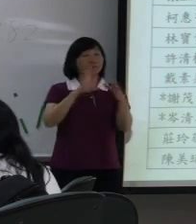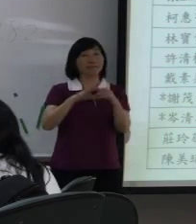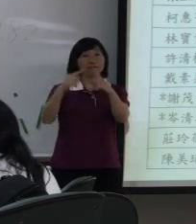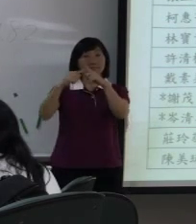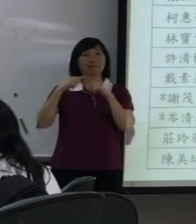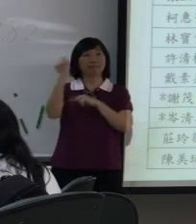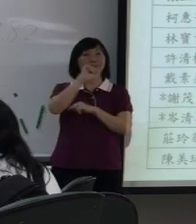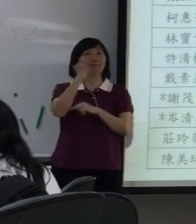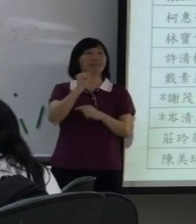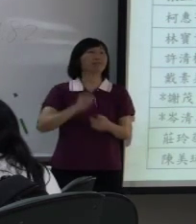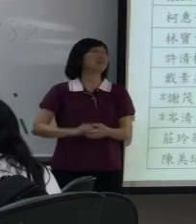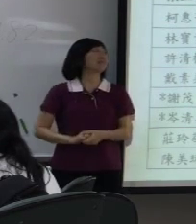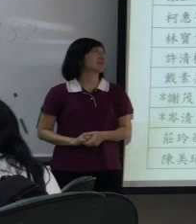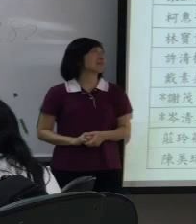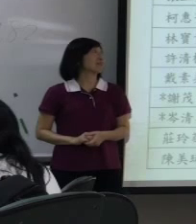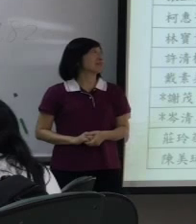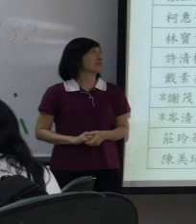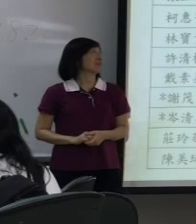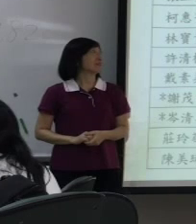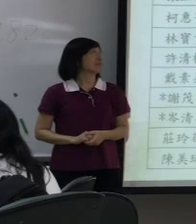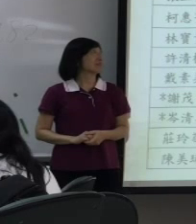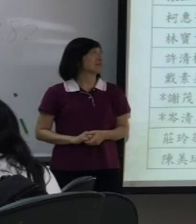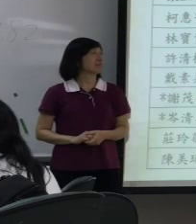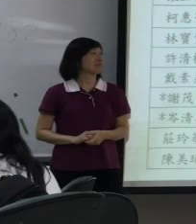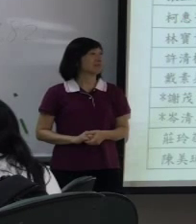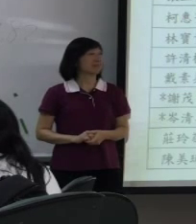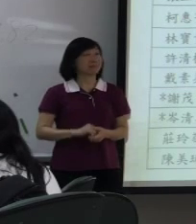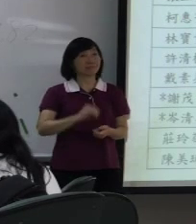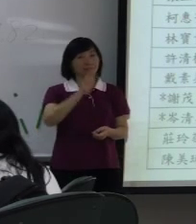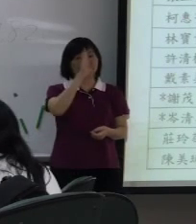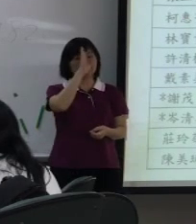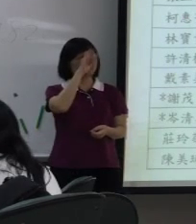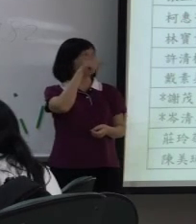位致敬，哦，就请我